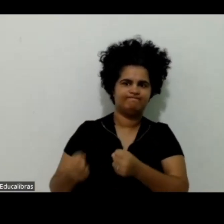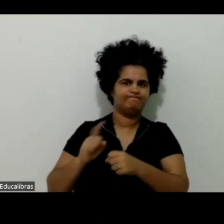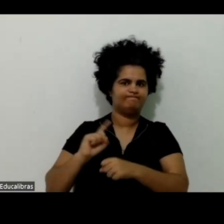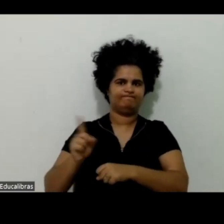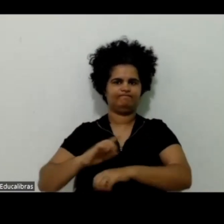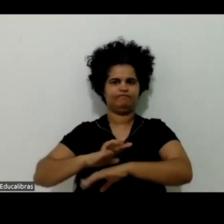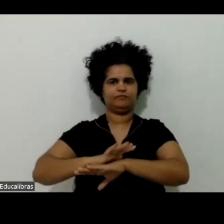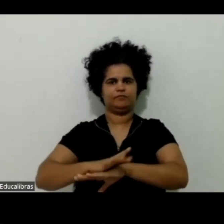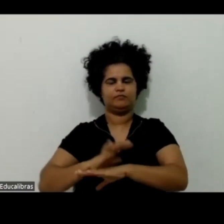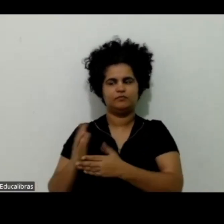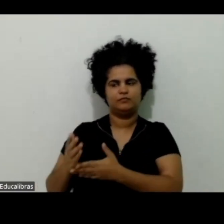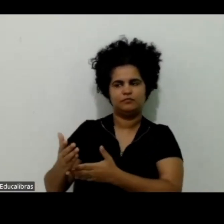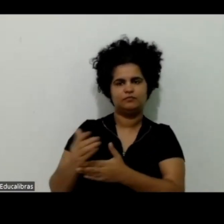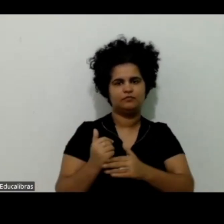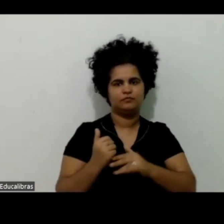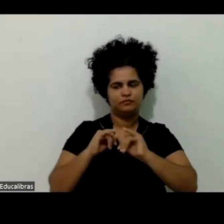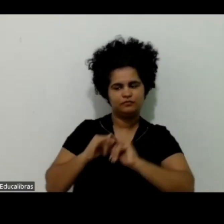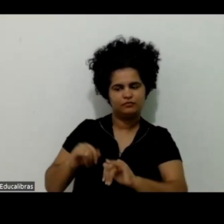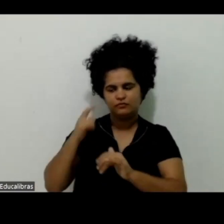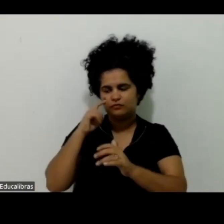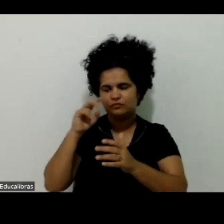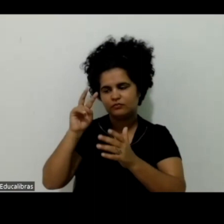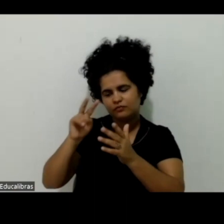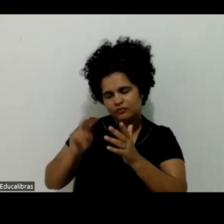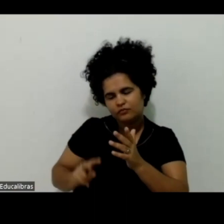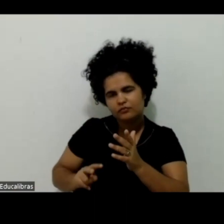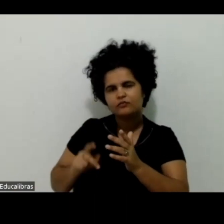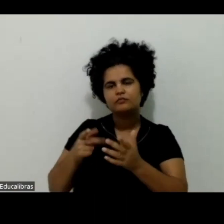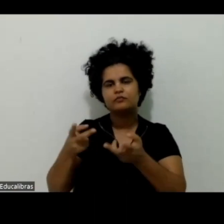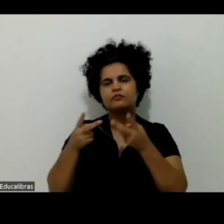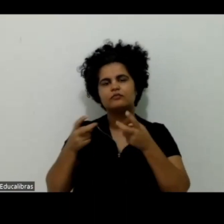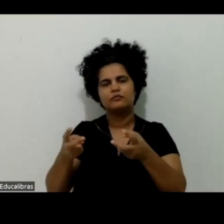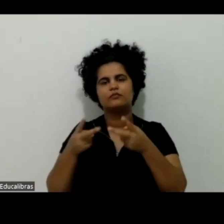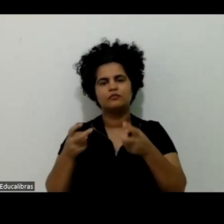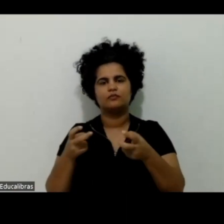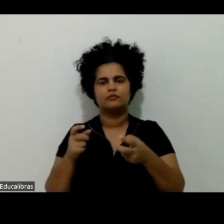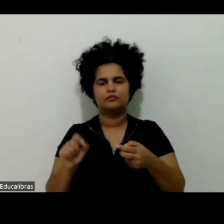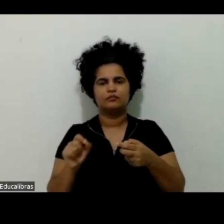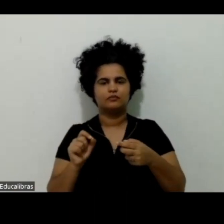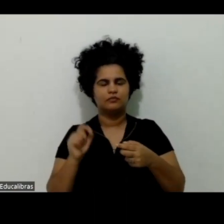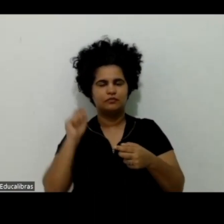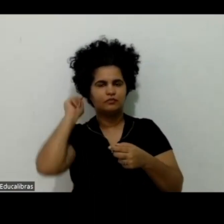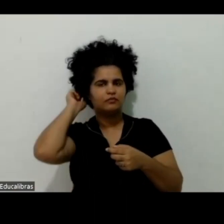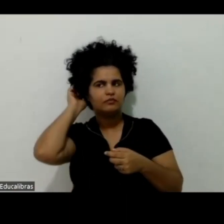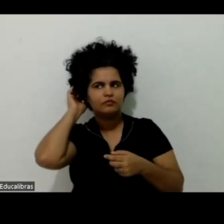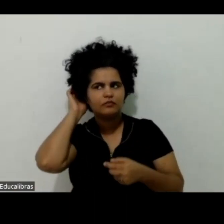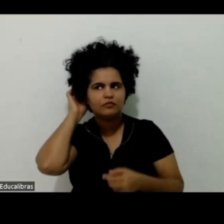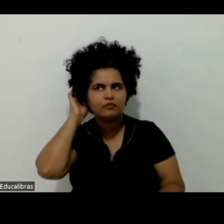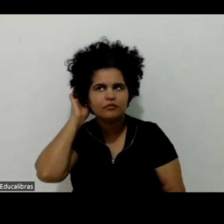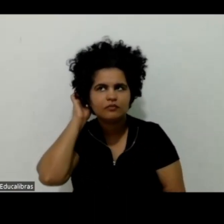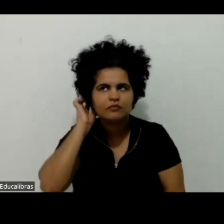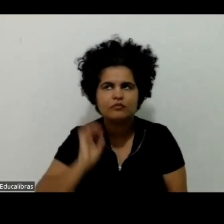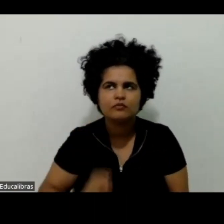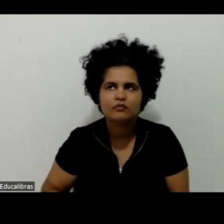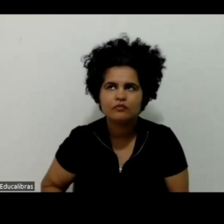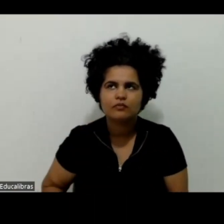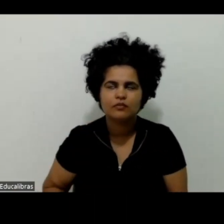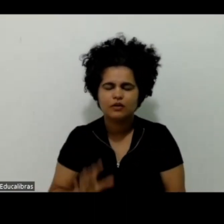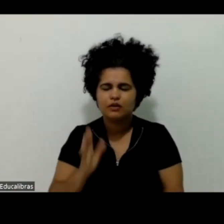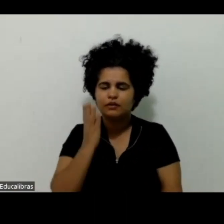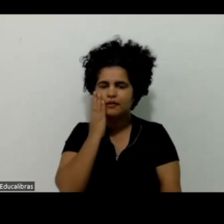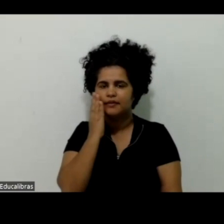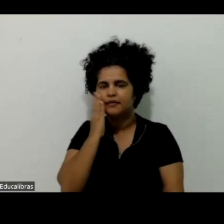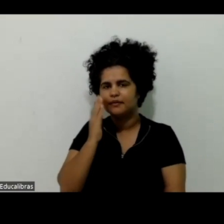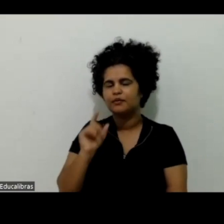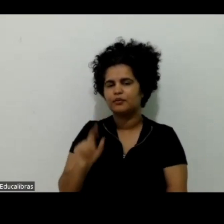e se a gente tem isso documentado, a gente consegue, né, evidenciar qual é a cor da população que a gente atende, e a partir disso, né,